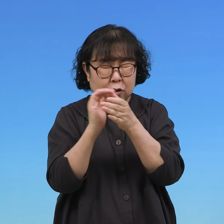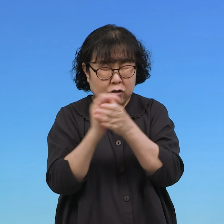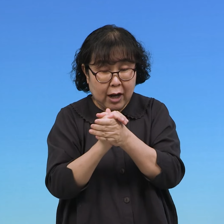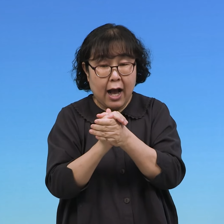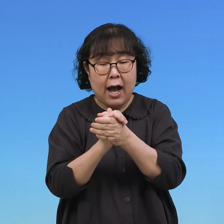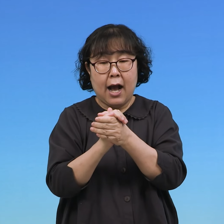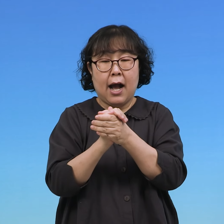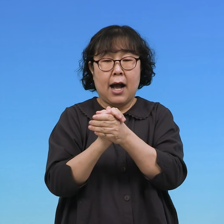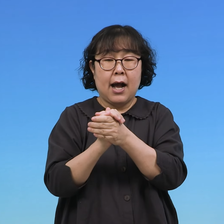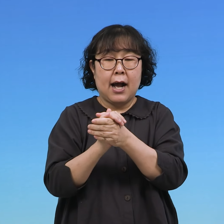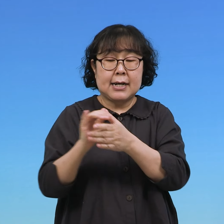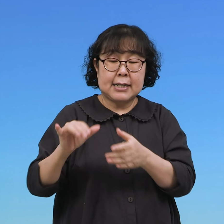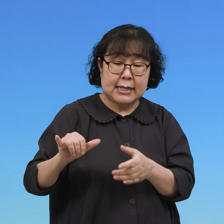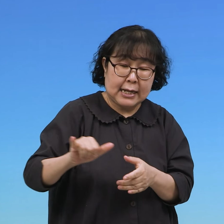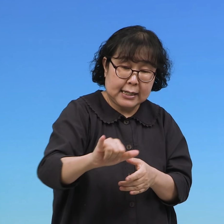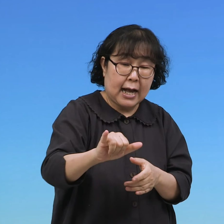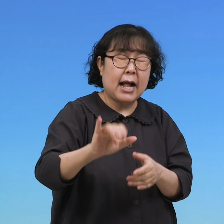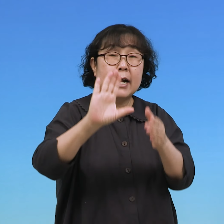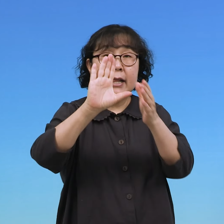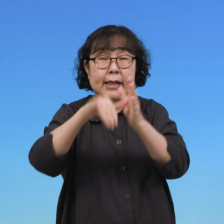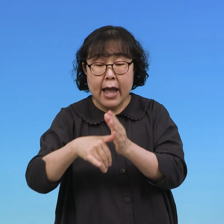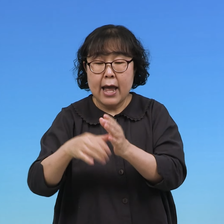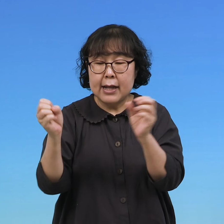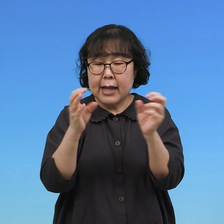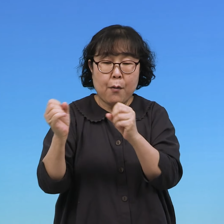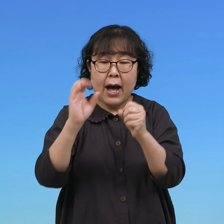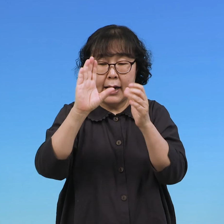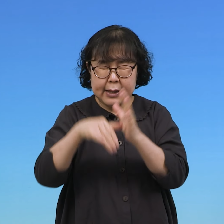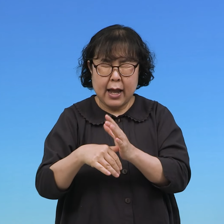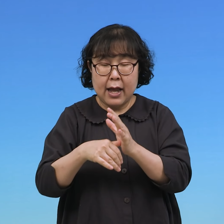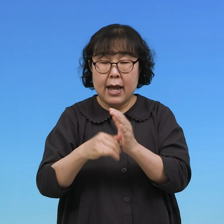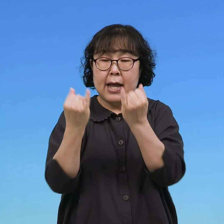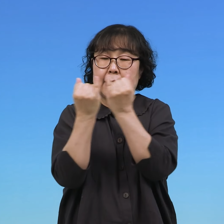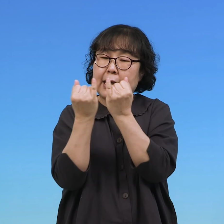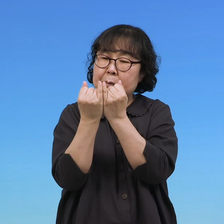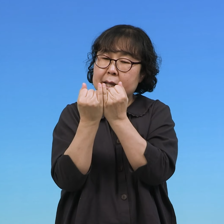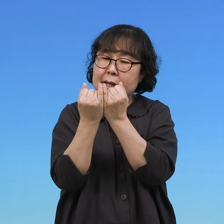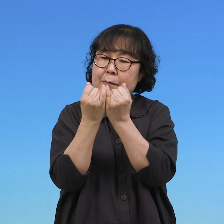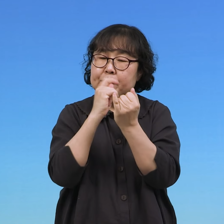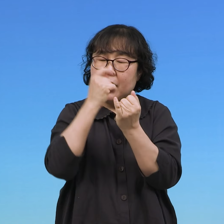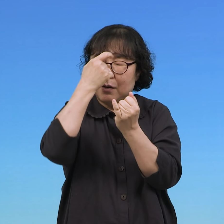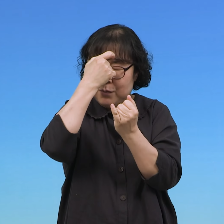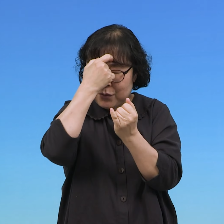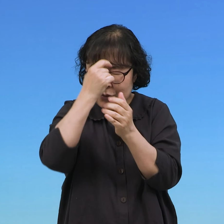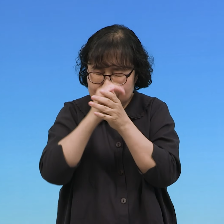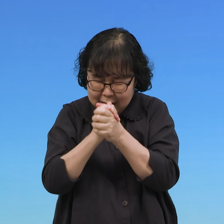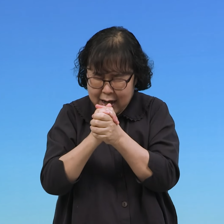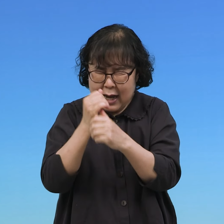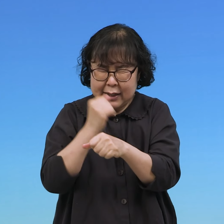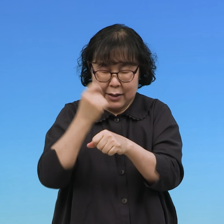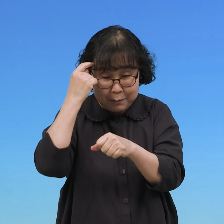있는 그 커피숍에서 만나가지고 대화가 이랬습니다. 자매님 큐티 하셨습니까?